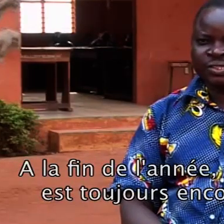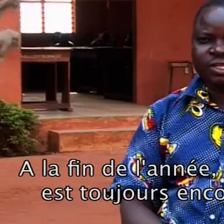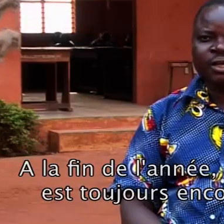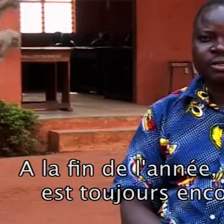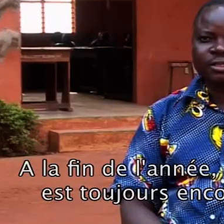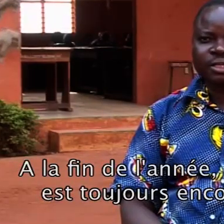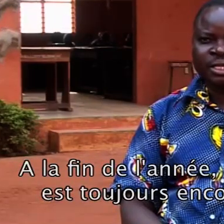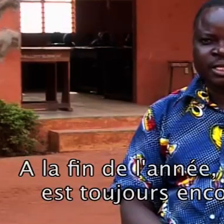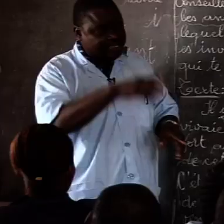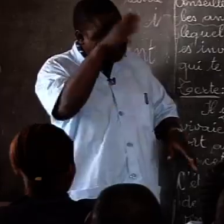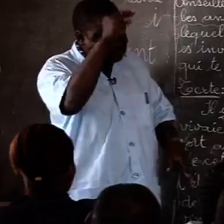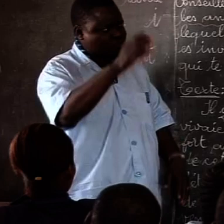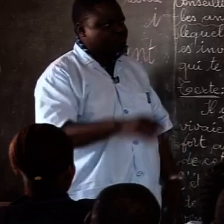intéressant et encourageant.